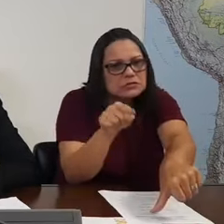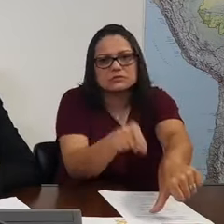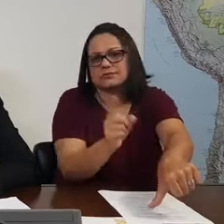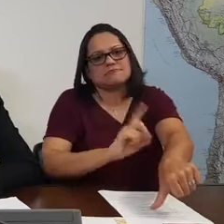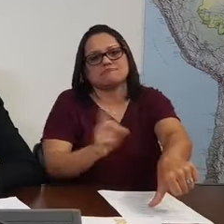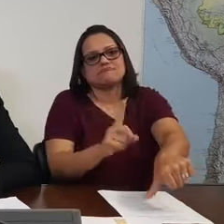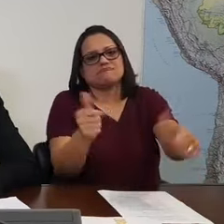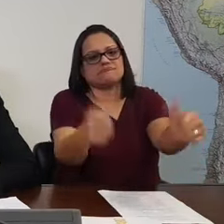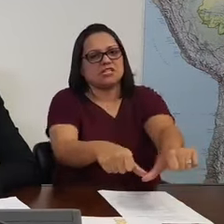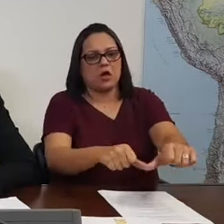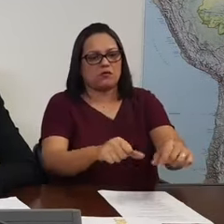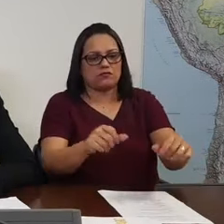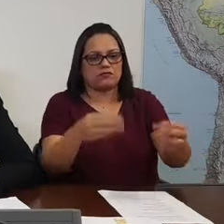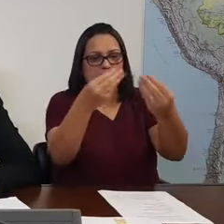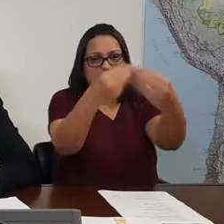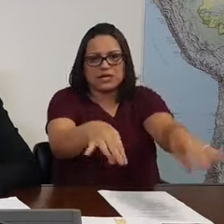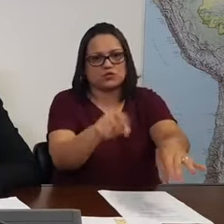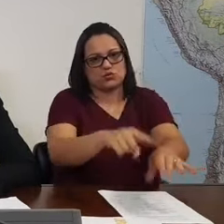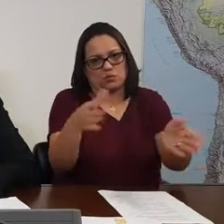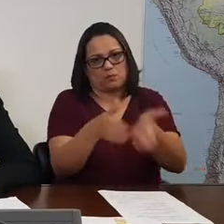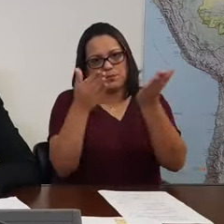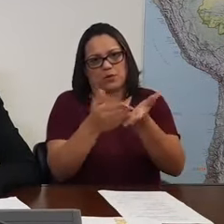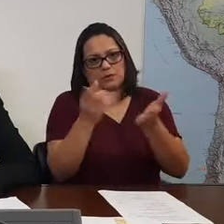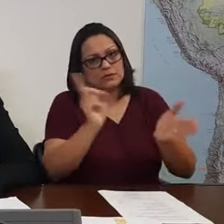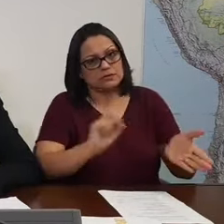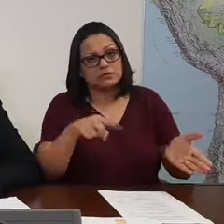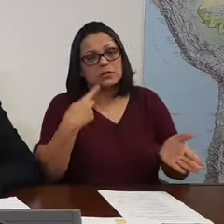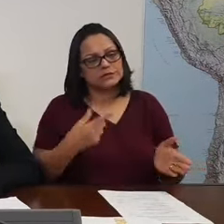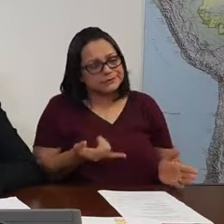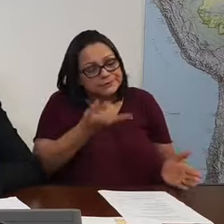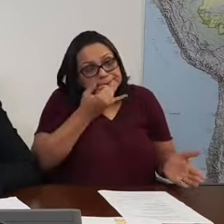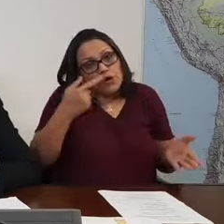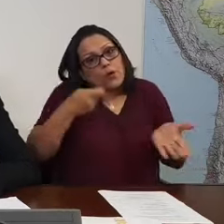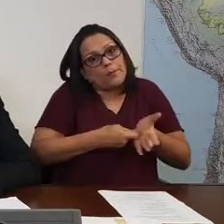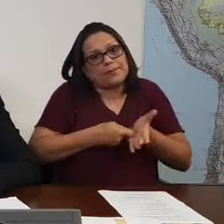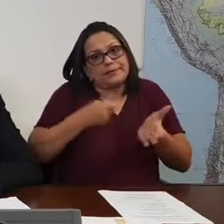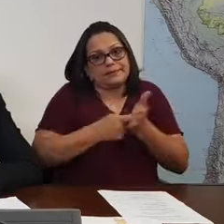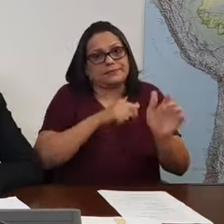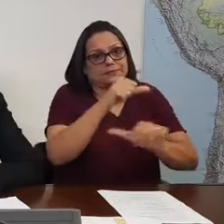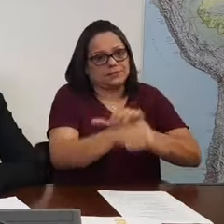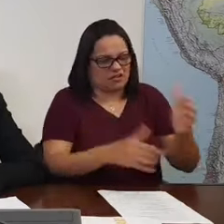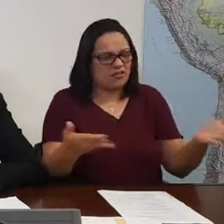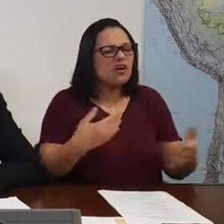que isso fomos obrigados a fazer e o Brasil, no meu entender, vai decolar na economia